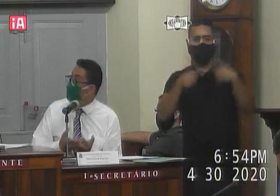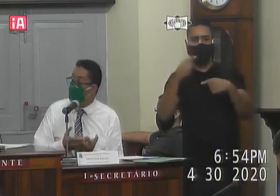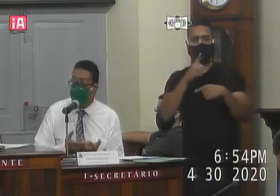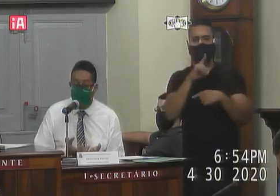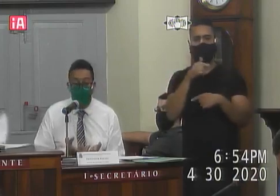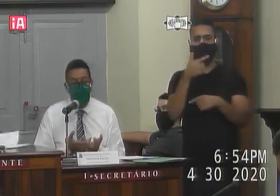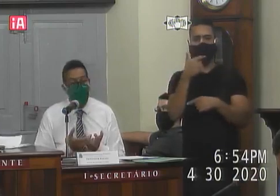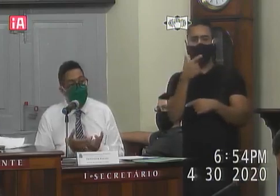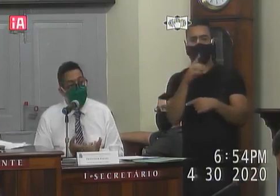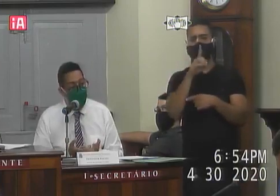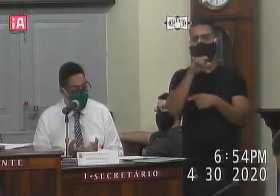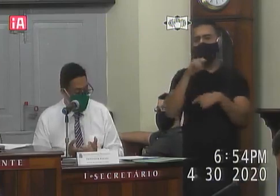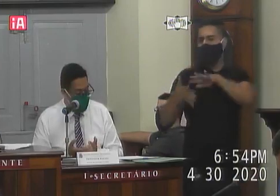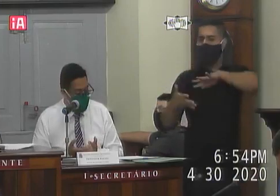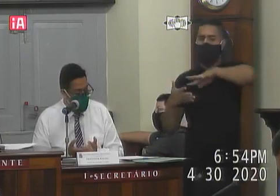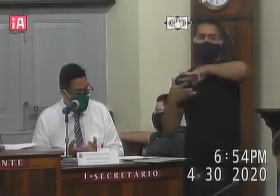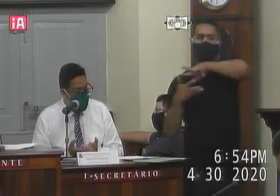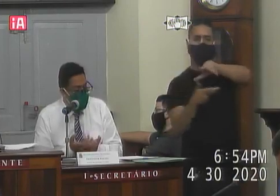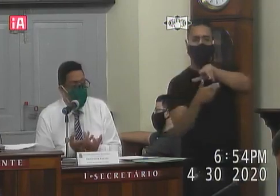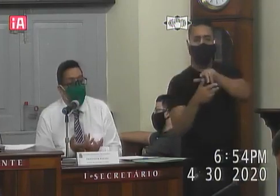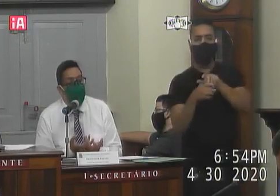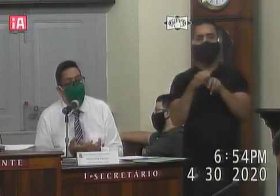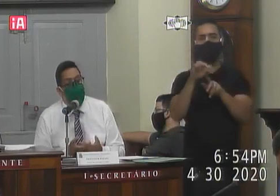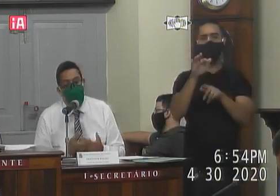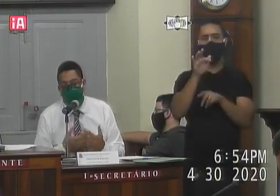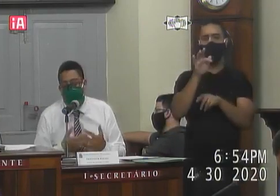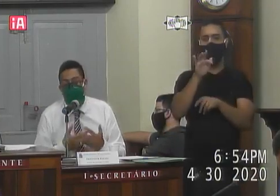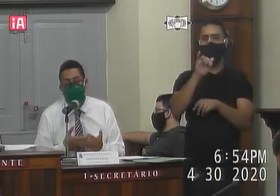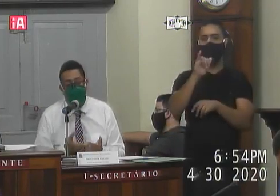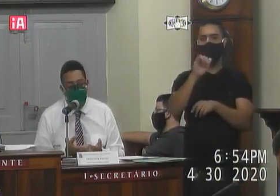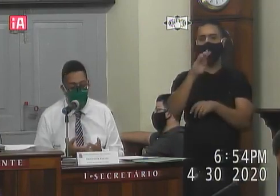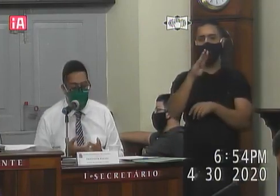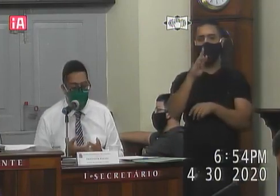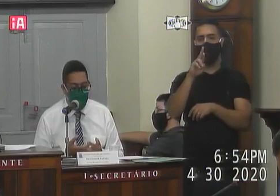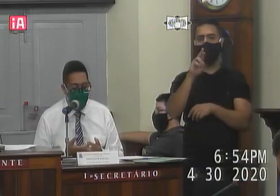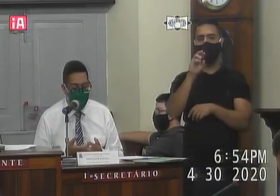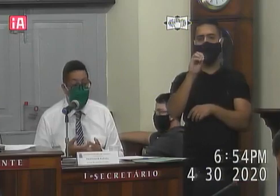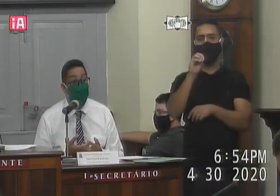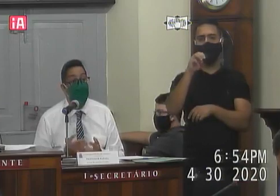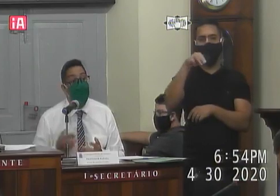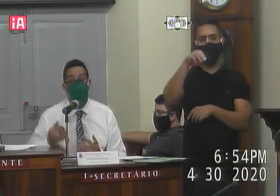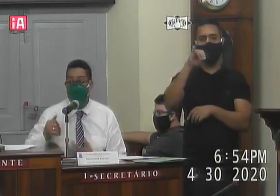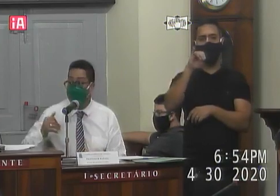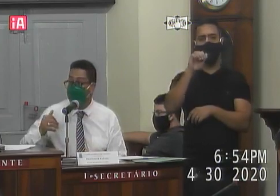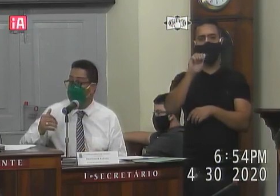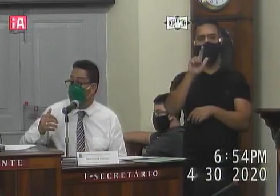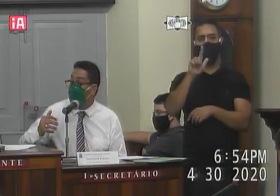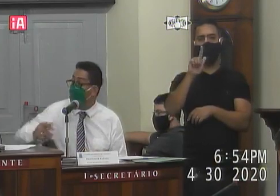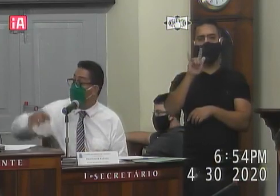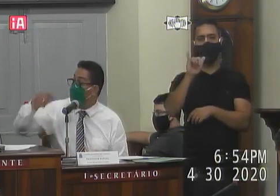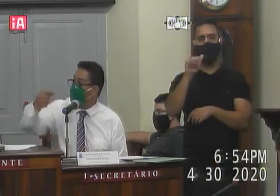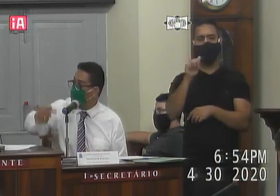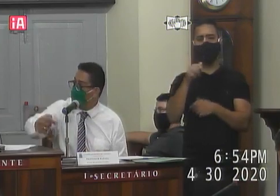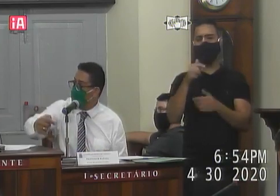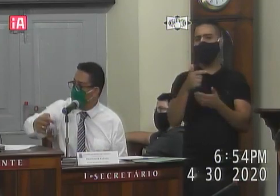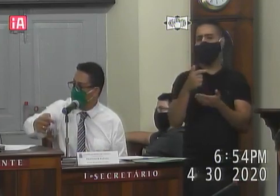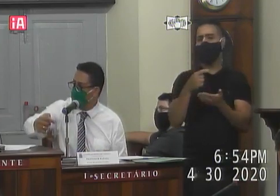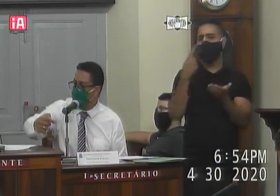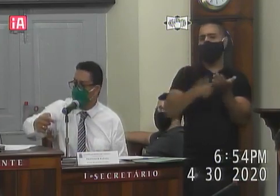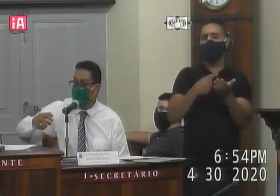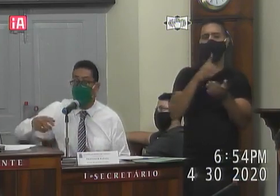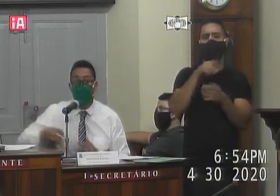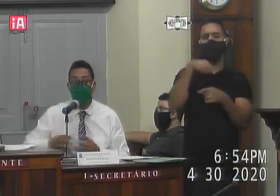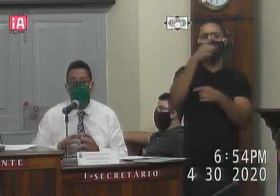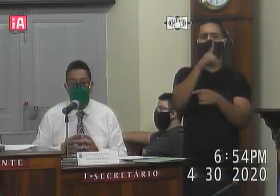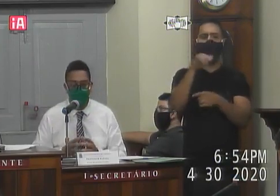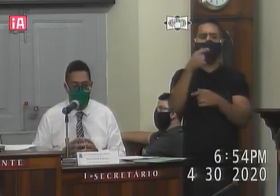maio, mundial da prevenção à fibromialgia, só vai ser sancionado depois do dia 15,